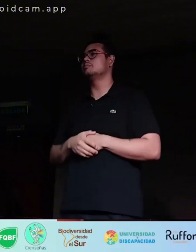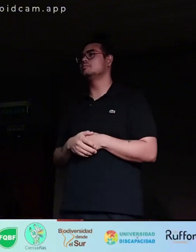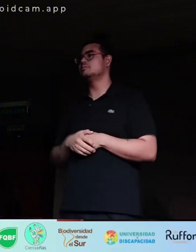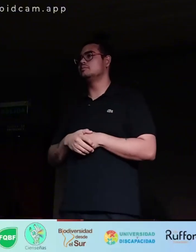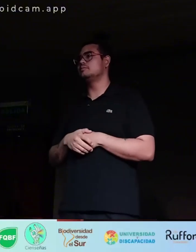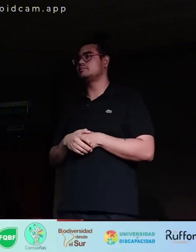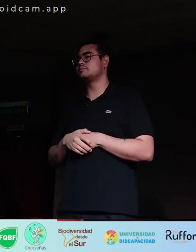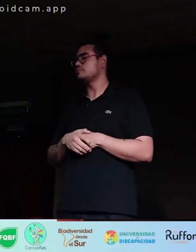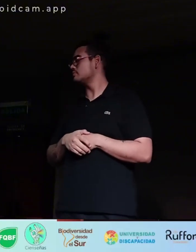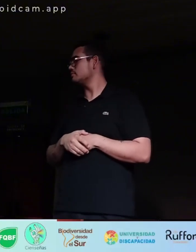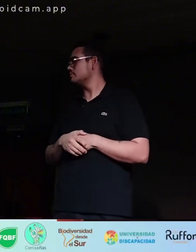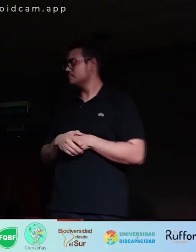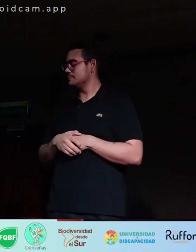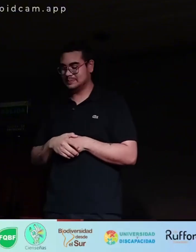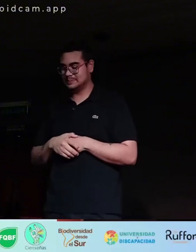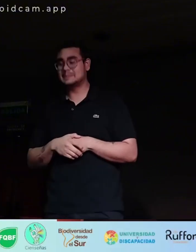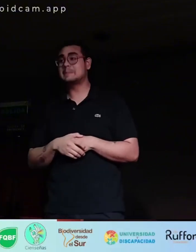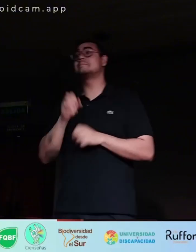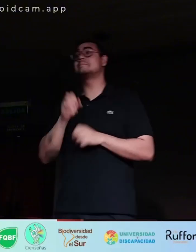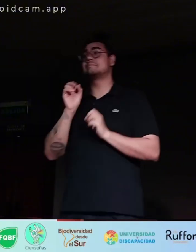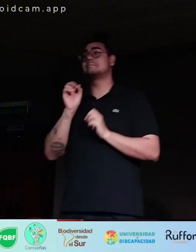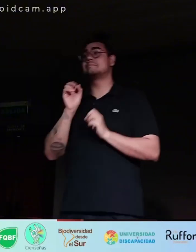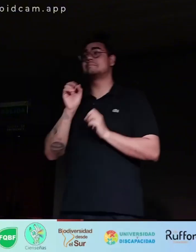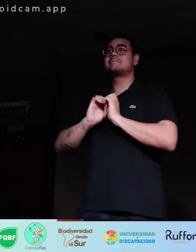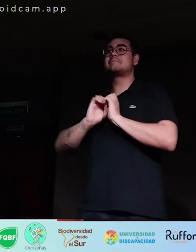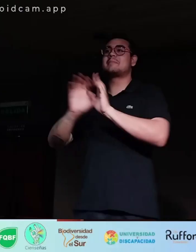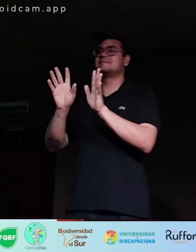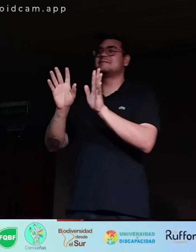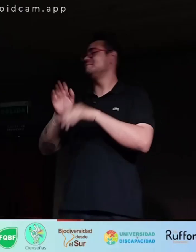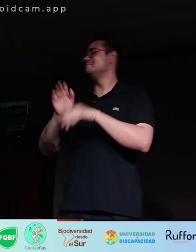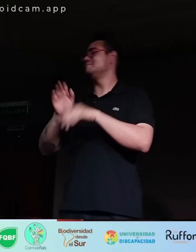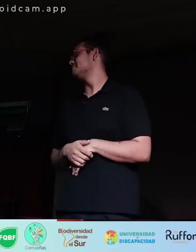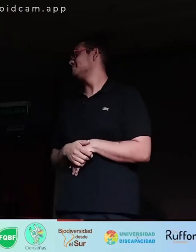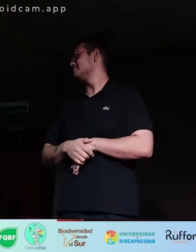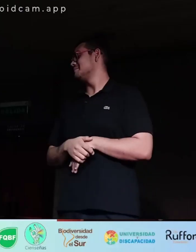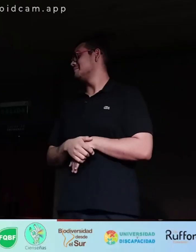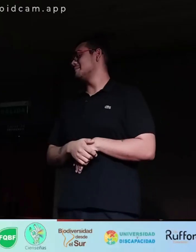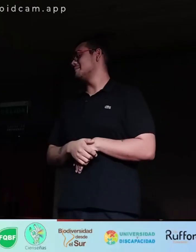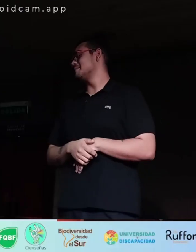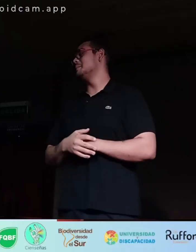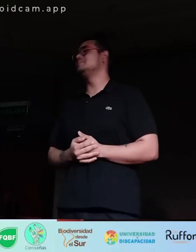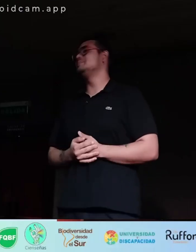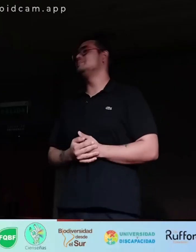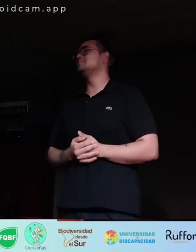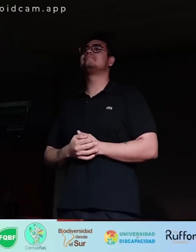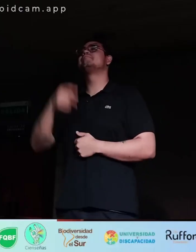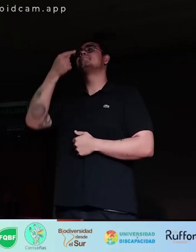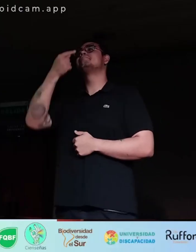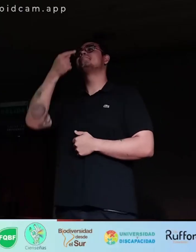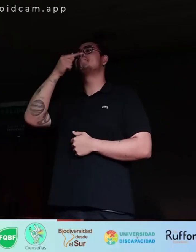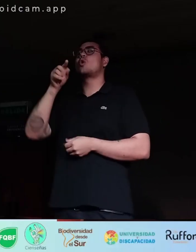¿Estamos? Empezamos, no importa. Bueno, la última